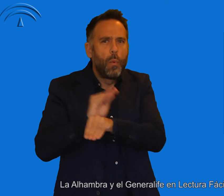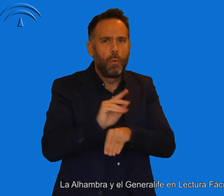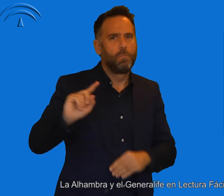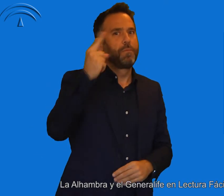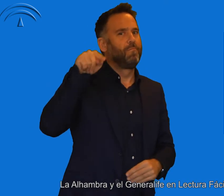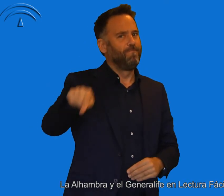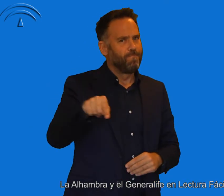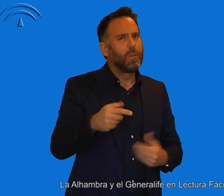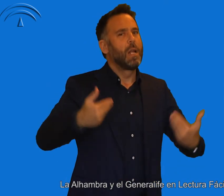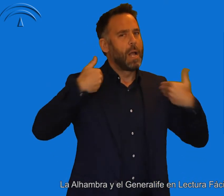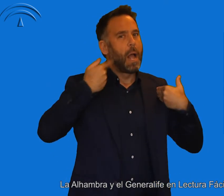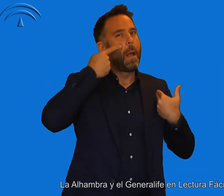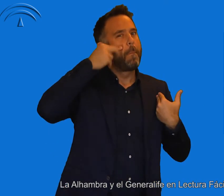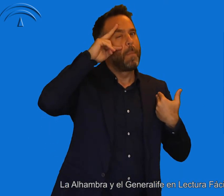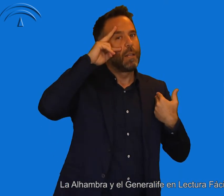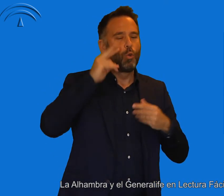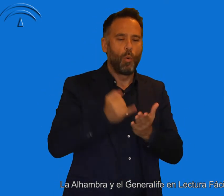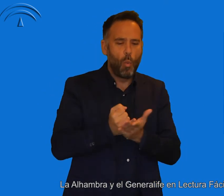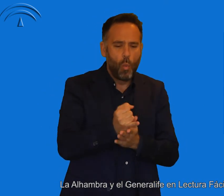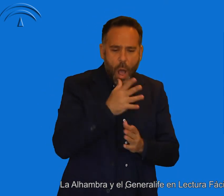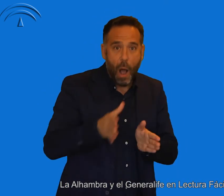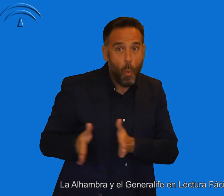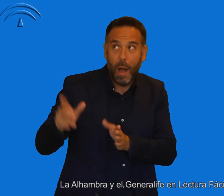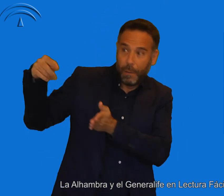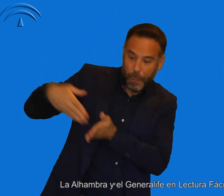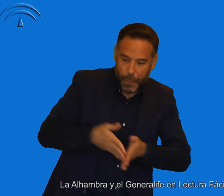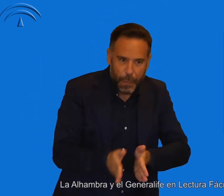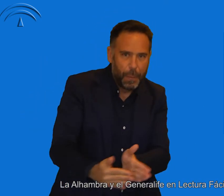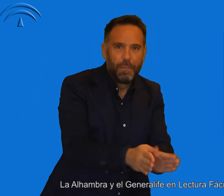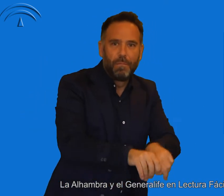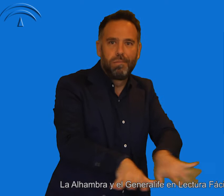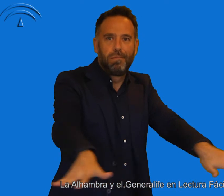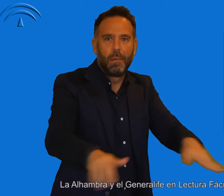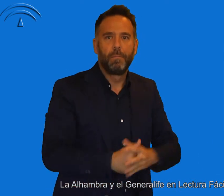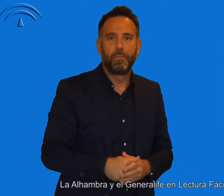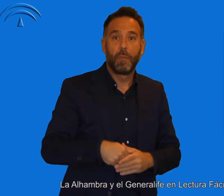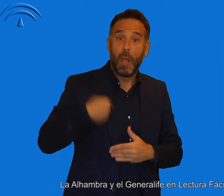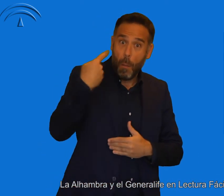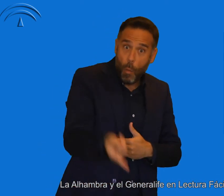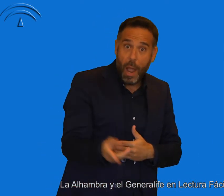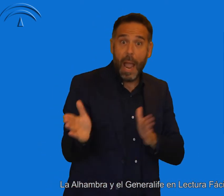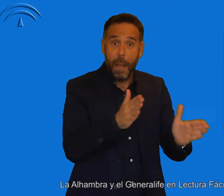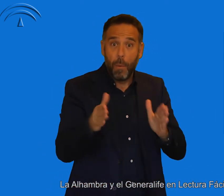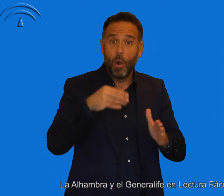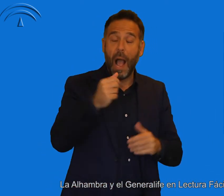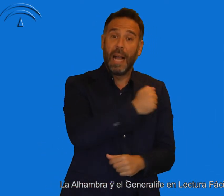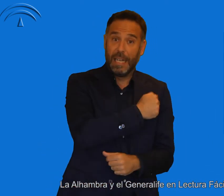como ellos. Eran grandes expertos en los cultivos de regadío. En la época cristiana, los moriscos,